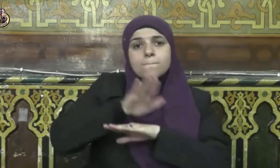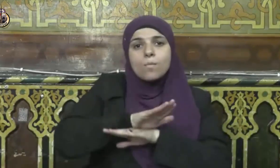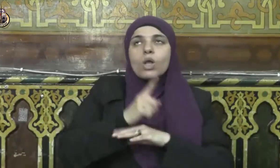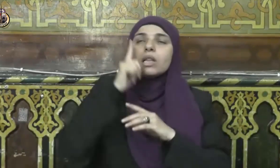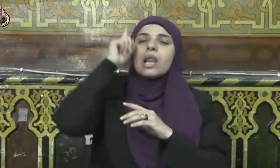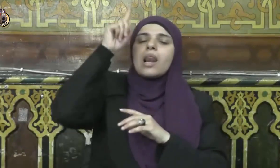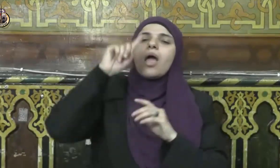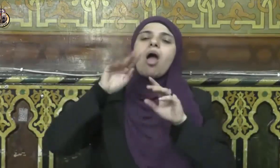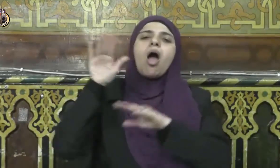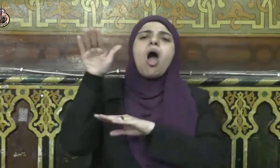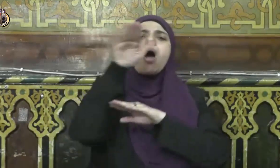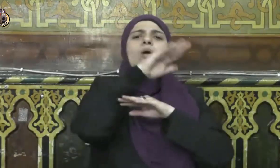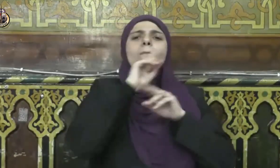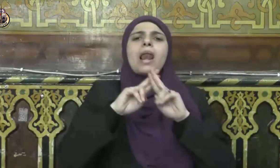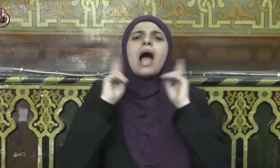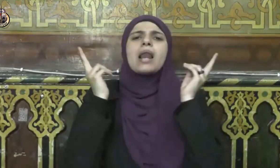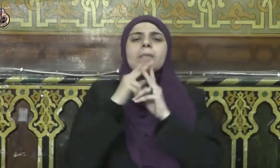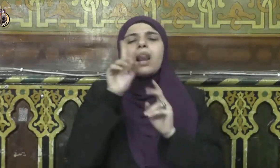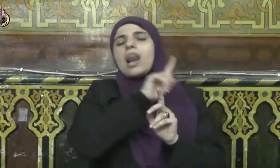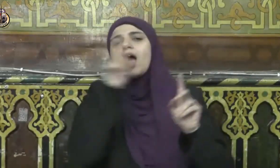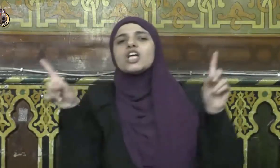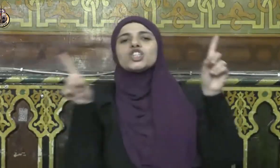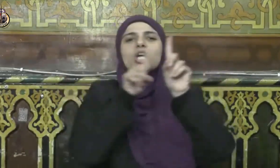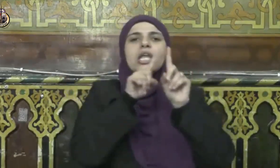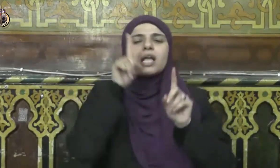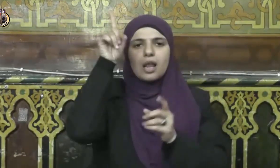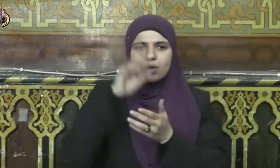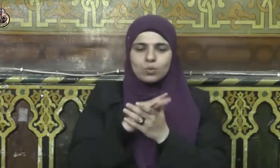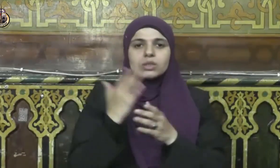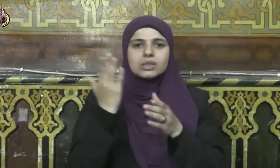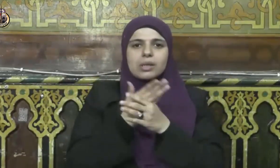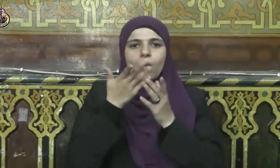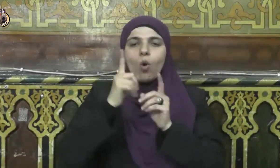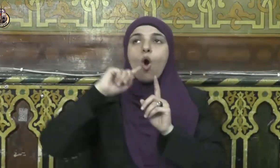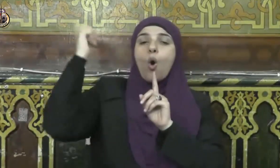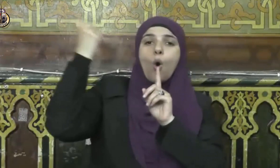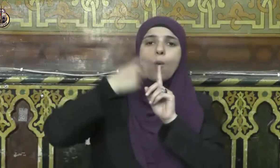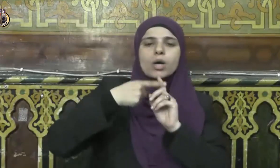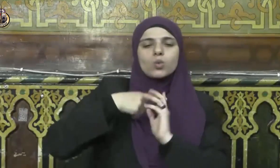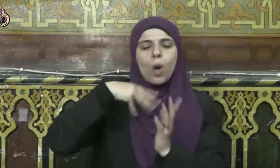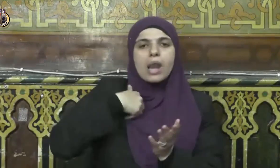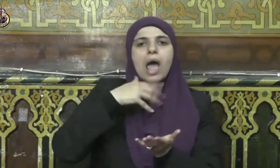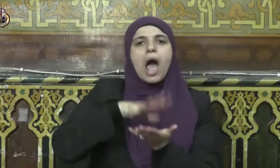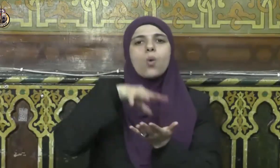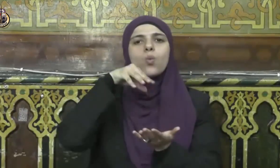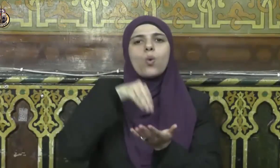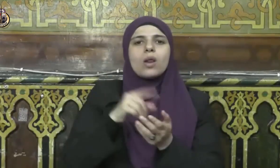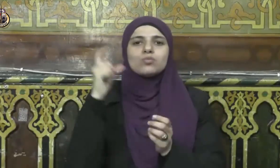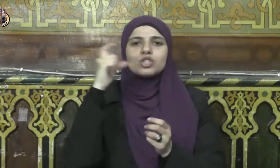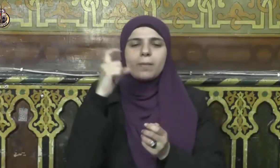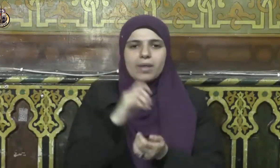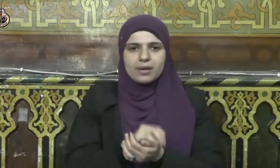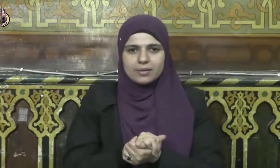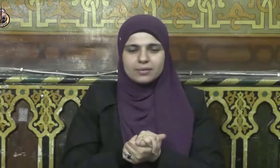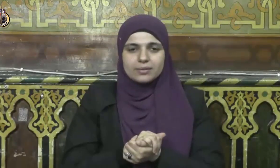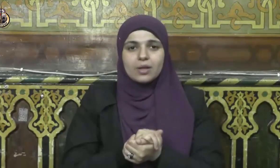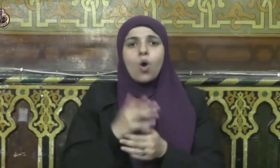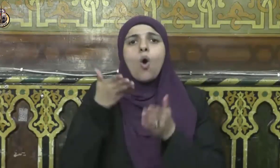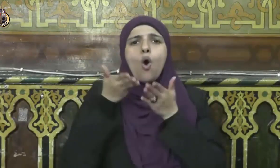ومماتي لله رب العالمين لا شريك له، وبذلك أمرت وأنا أول المسلمين.